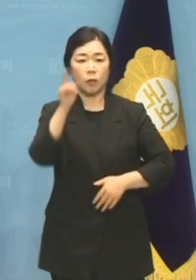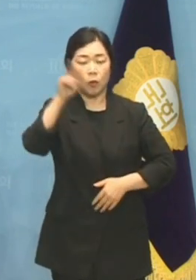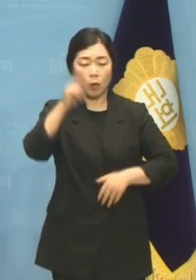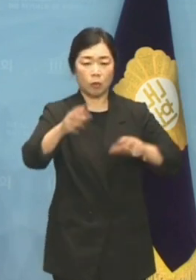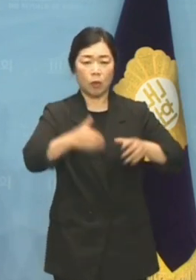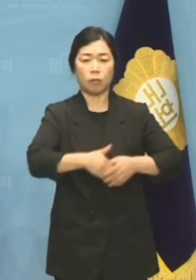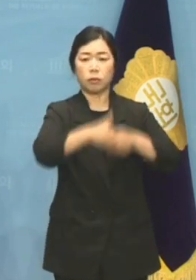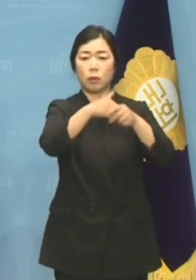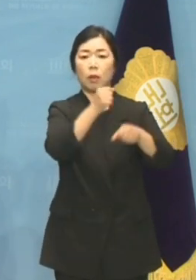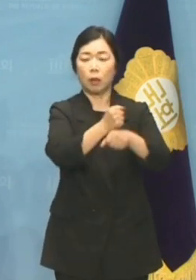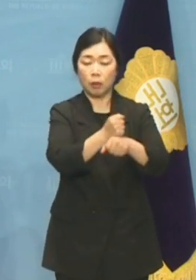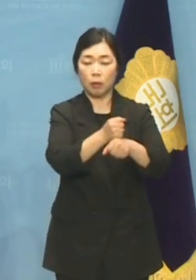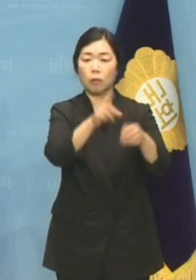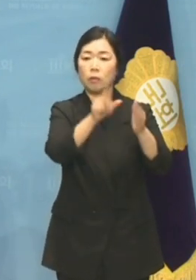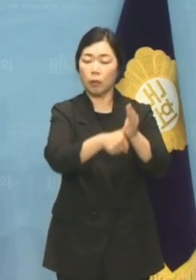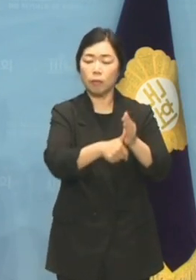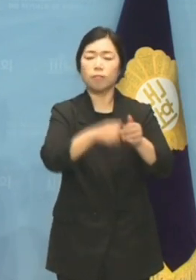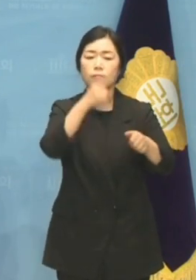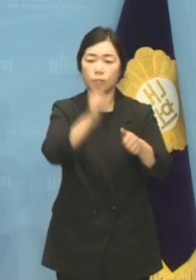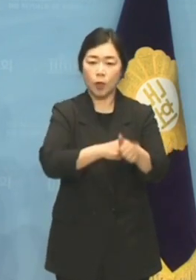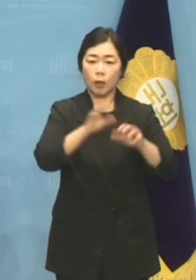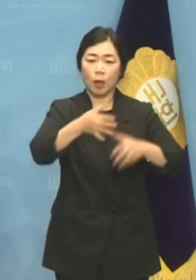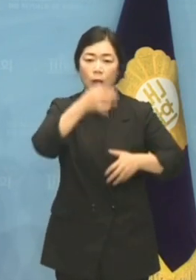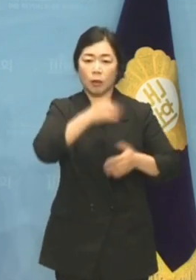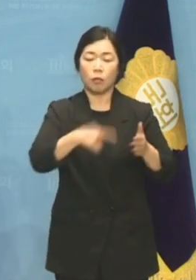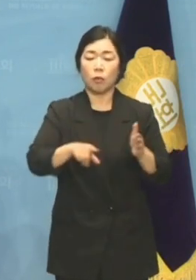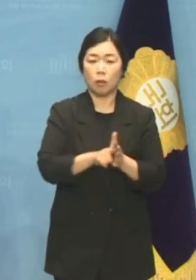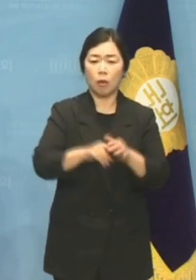수립으로 냉전의 한가운데서도